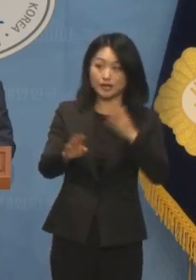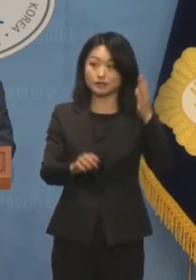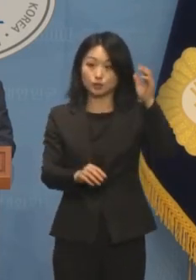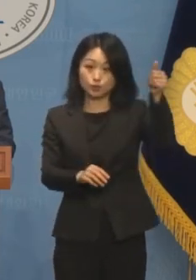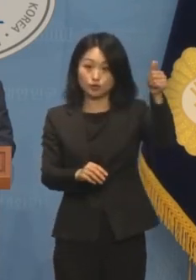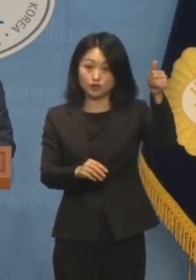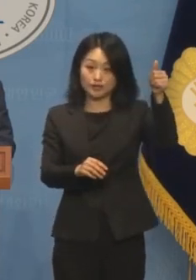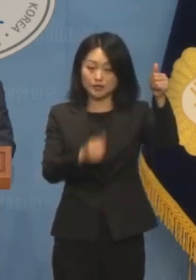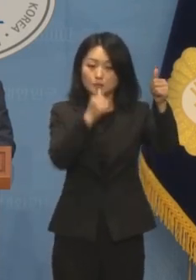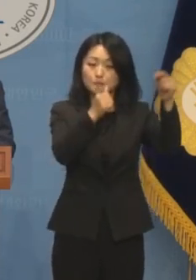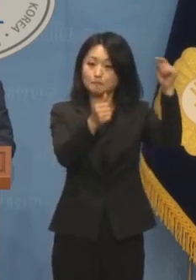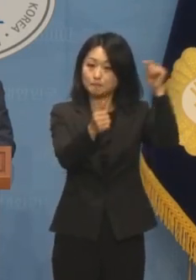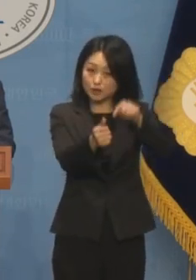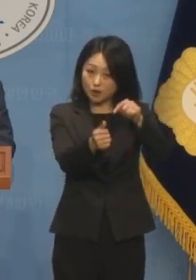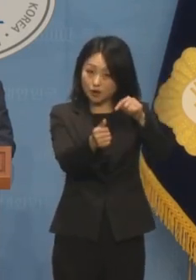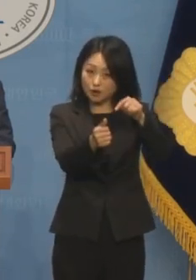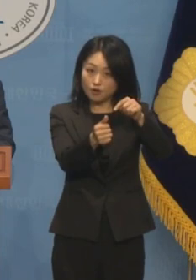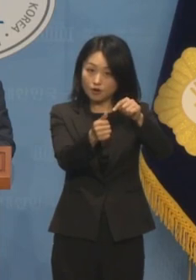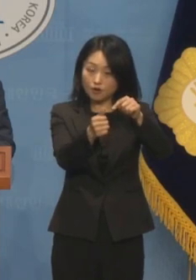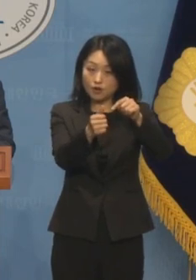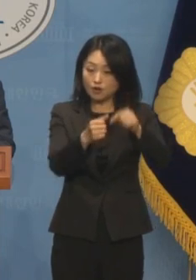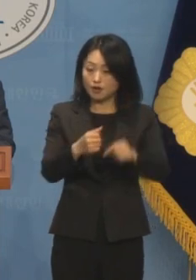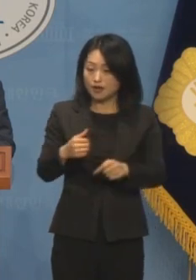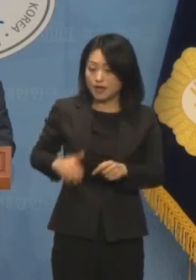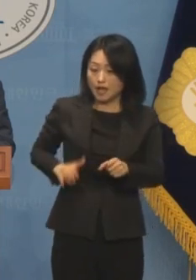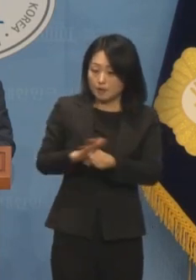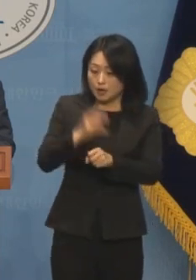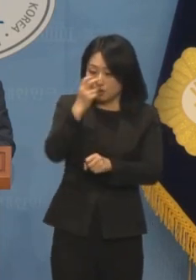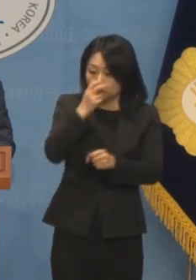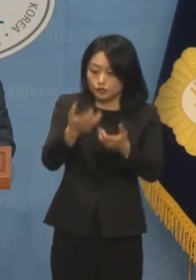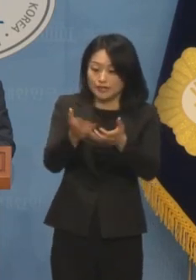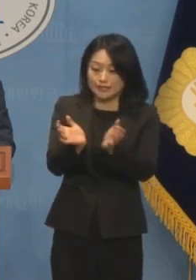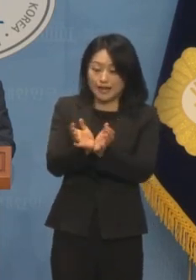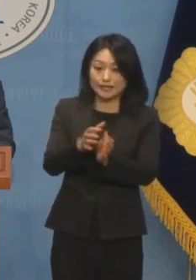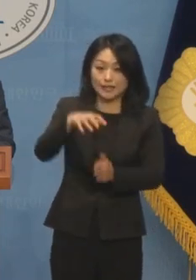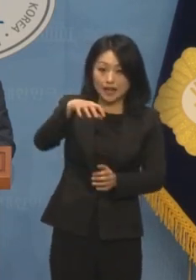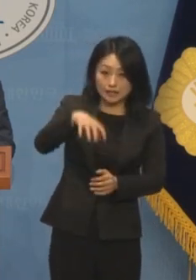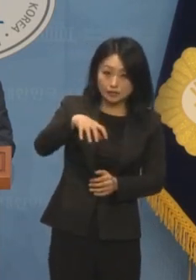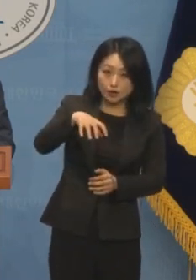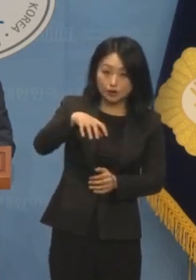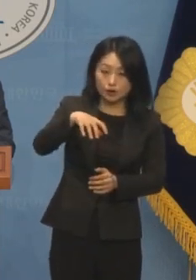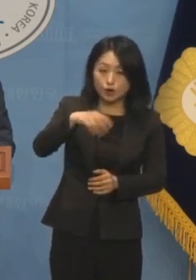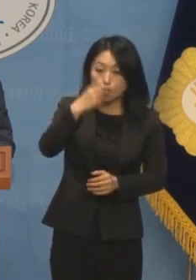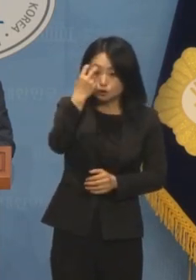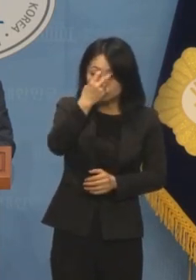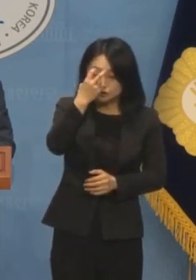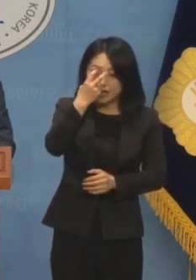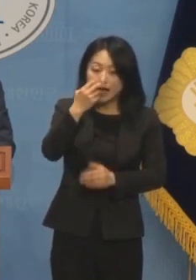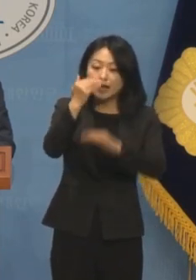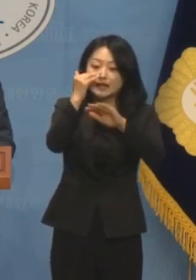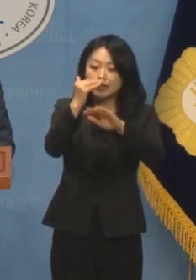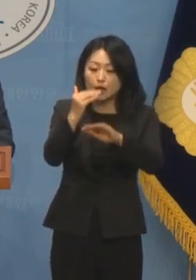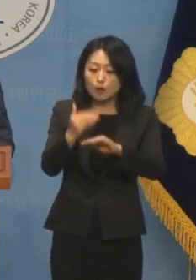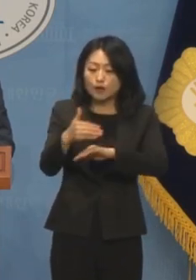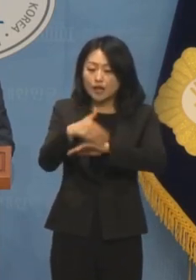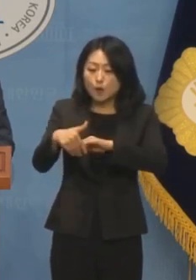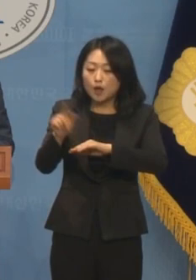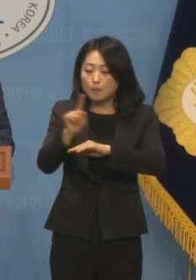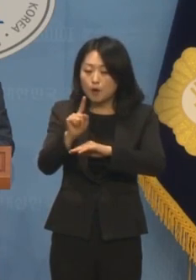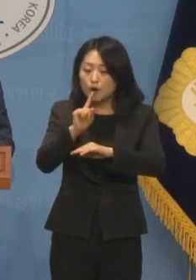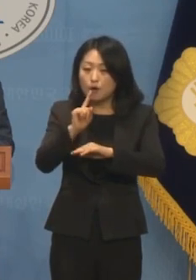측의 요구로 해병대 수사단 측이 대통령실 측에 수사 계획서를 보낸 것으로 드러났습니다.